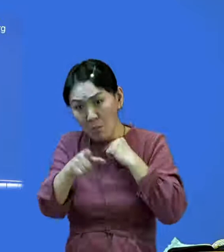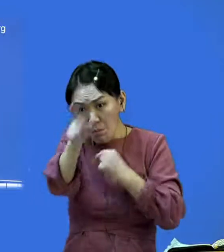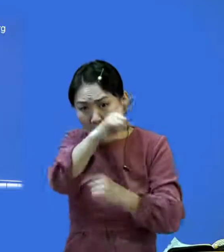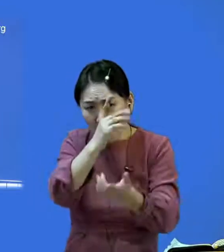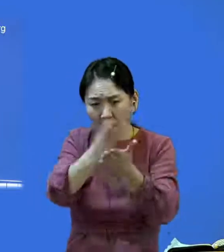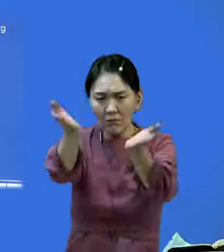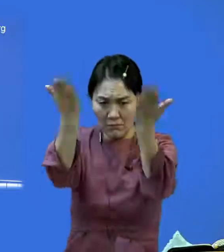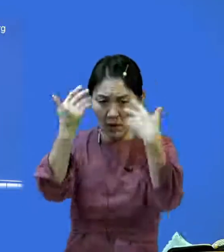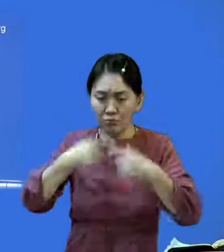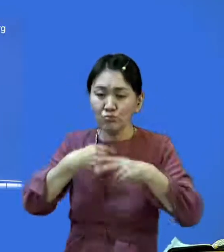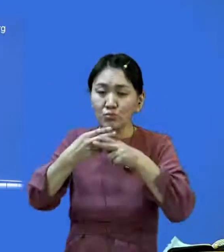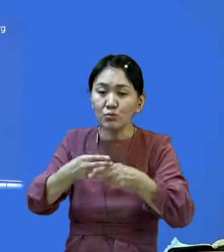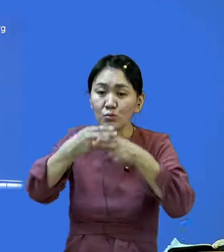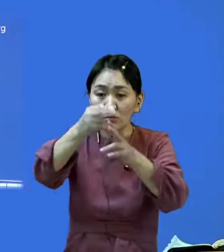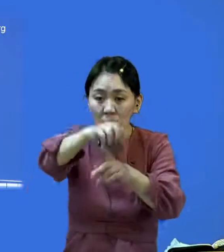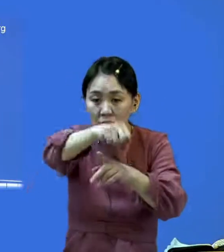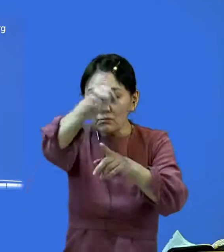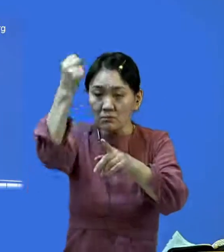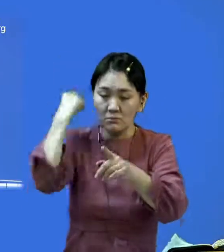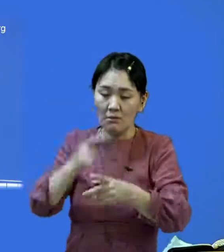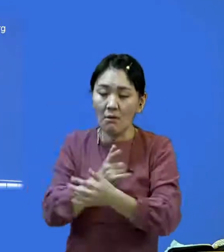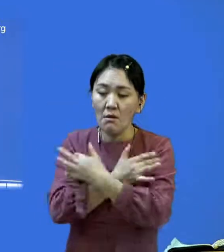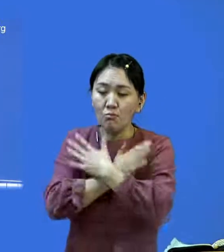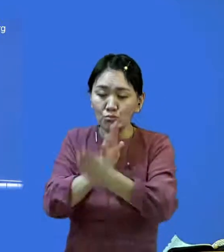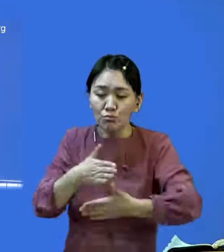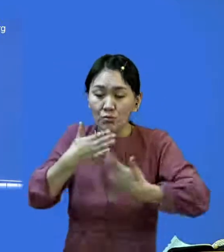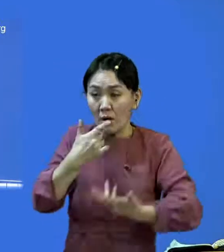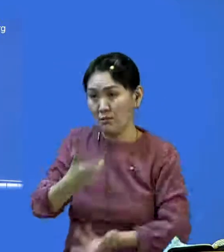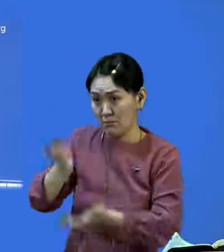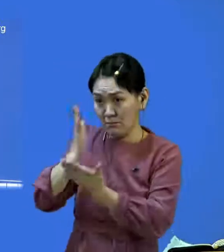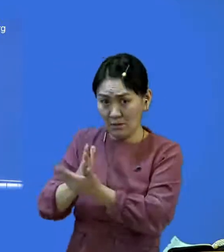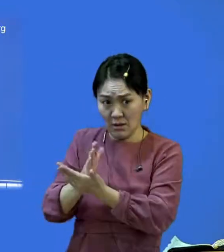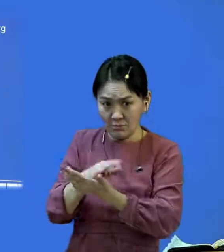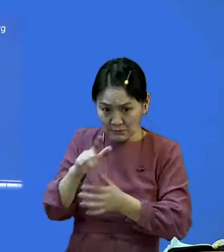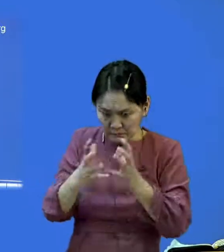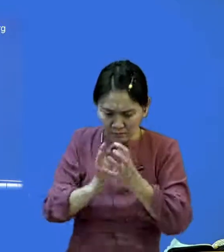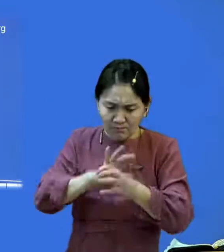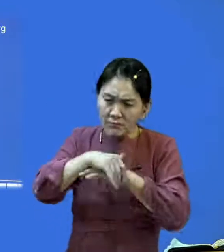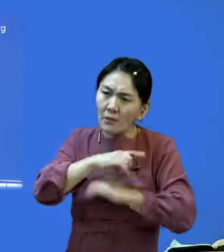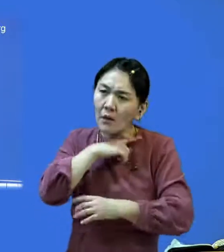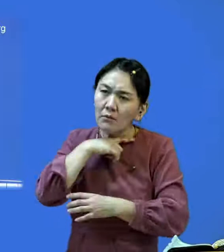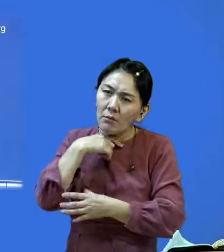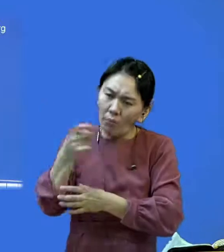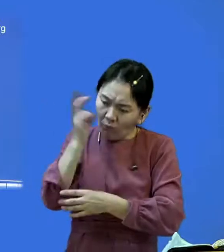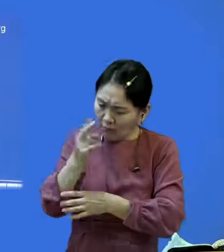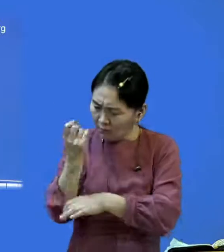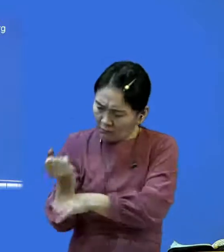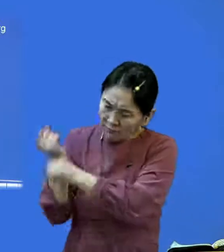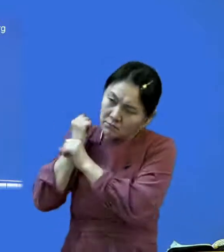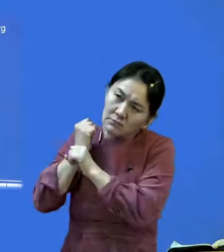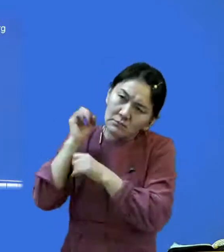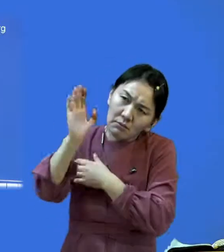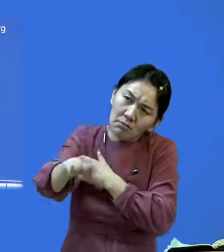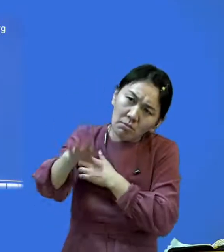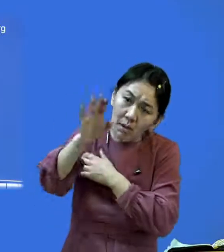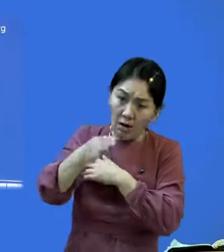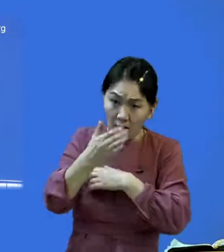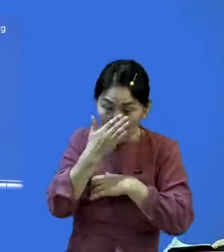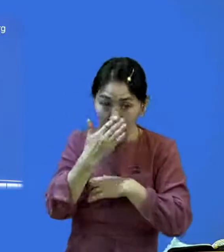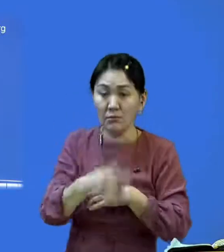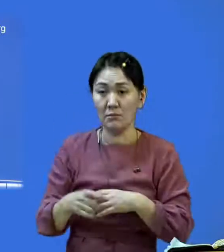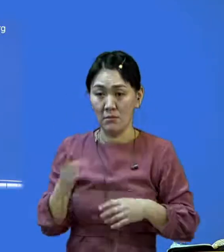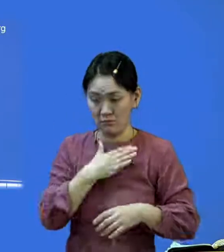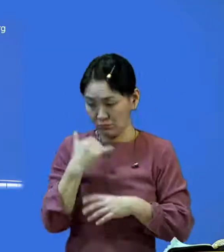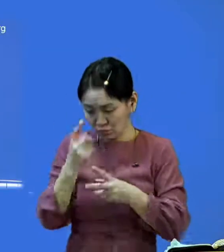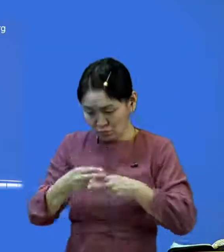нарыг амраая гэсэн. Энэ ертөнц дээр зүдэж зүтгэж хүнд ачаа үүрэн зовж байгаа хүмүүс эзэн тэдгээр хүмүүст